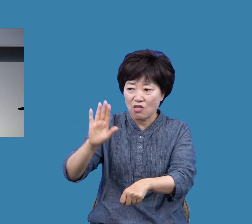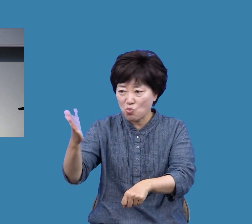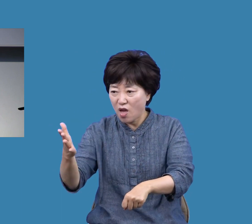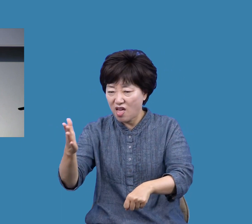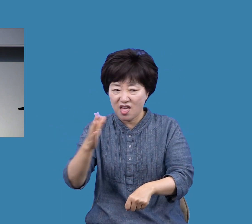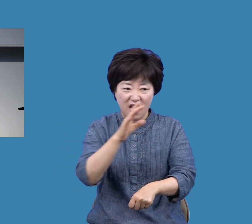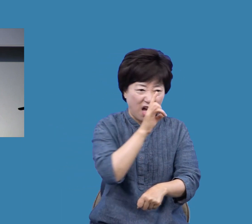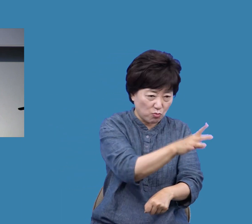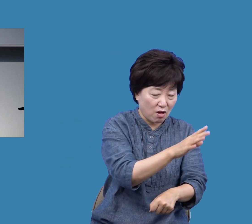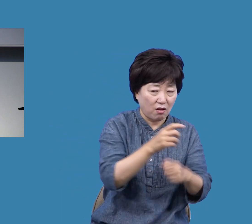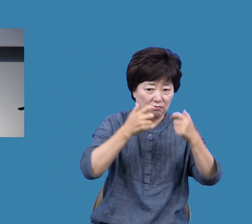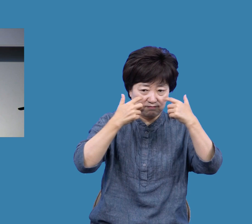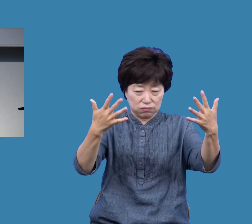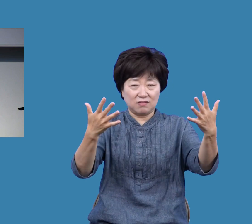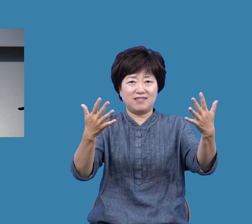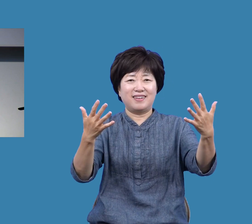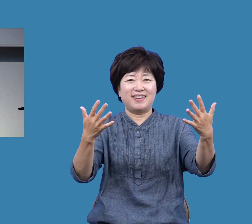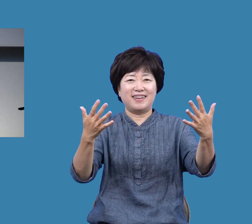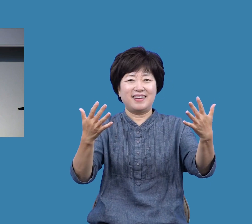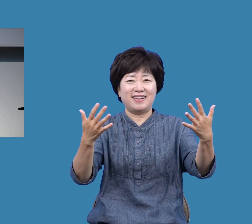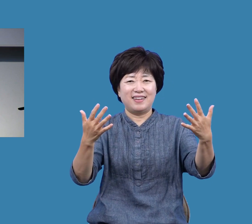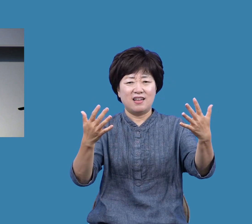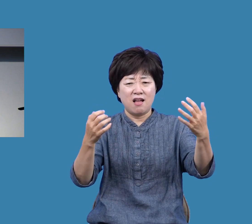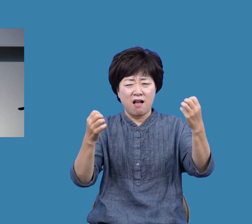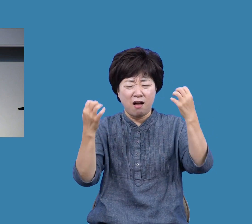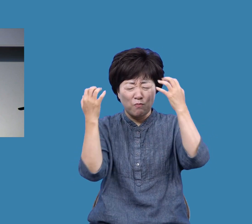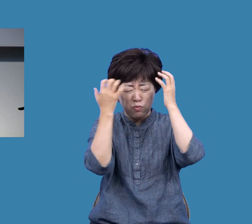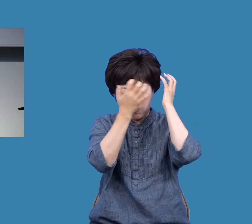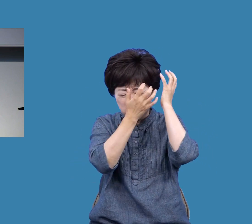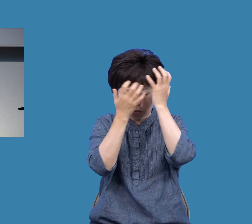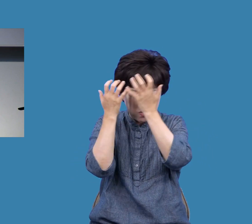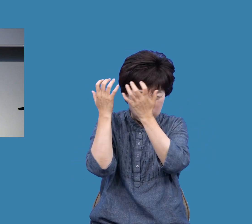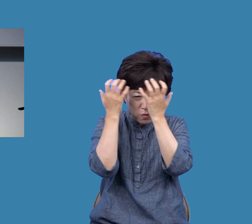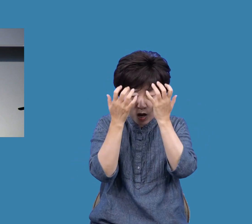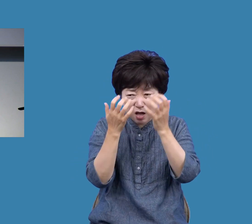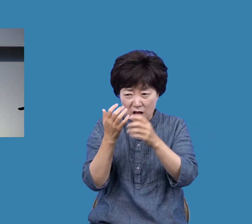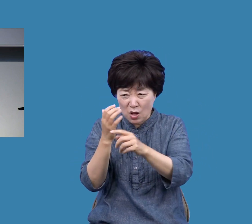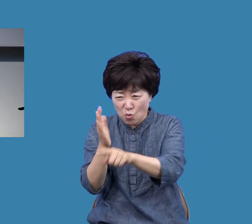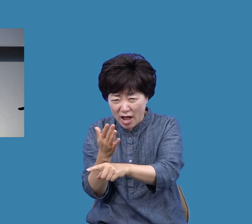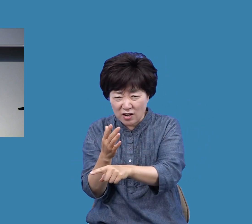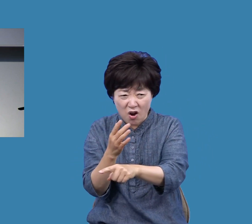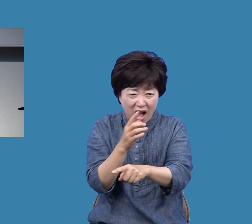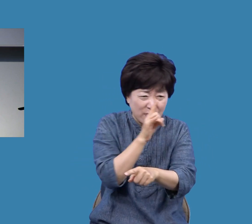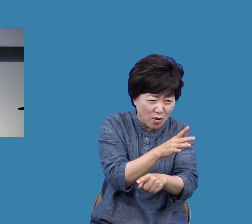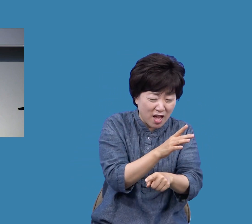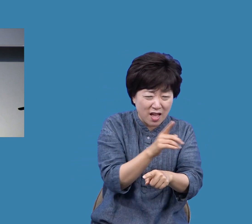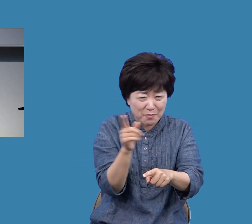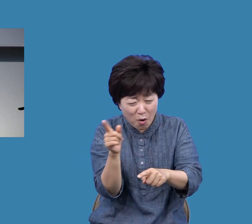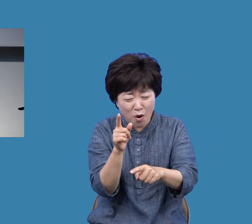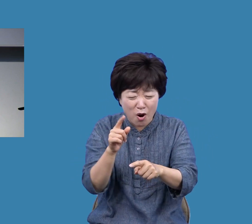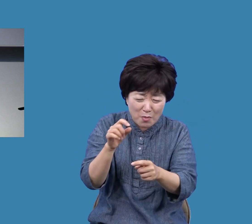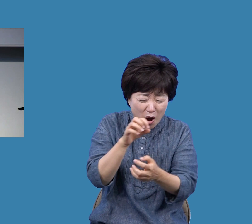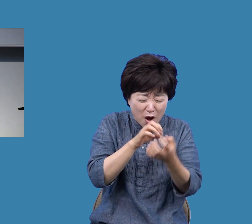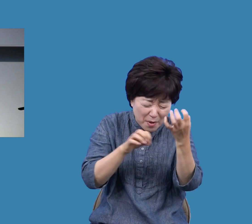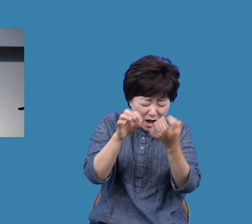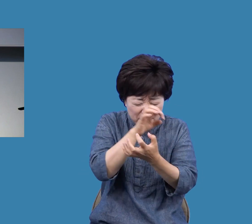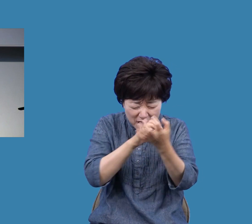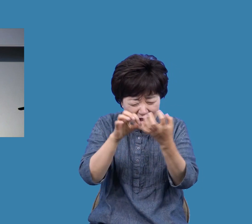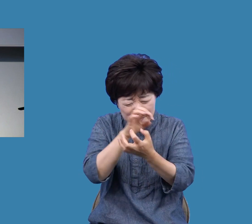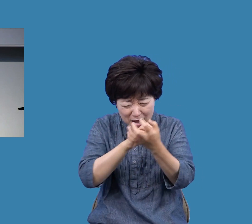되지. 그게 막 복잡하게 막 안 될 걸 되게 하느라고 뒤에서